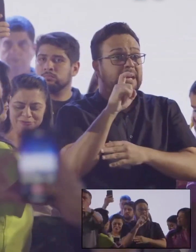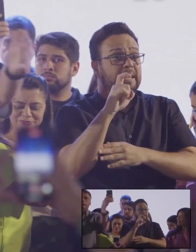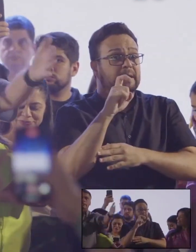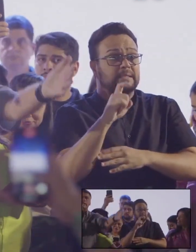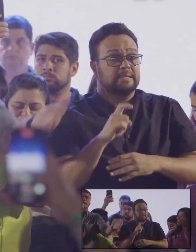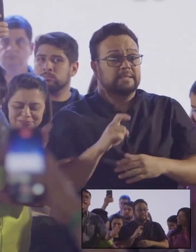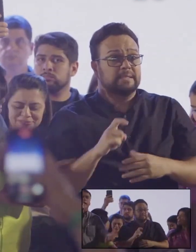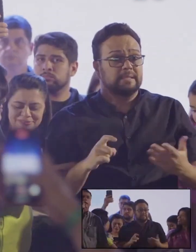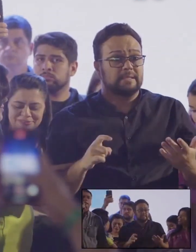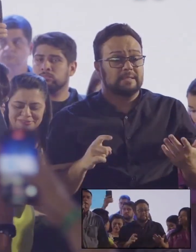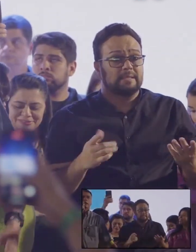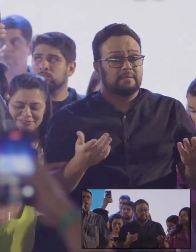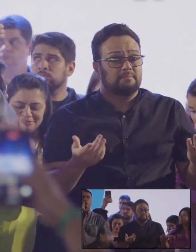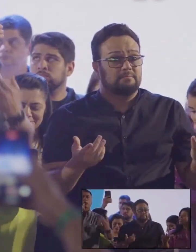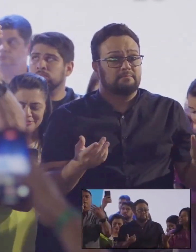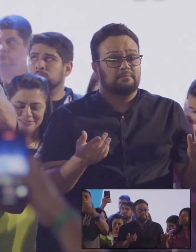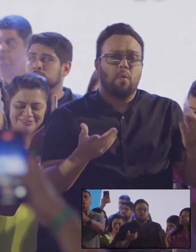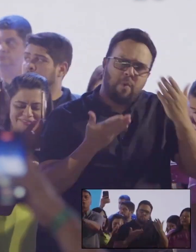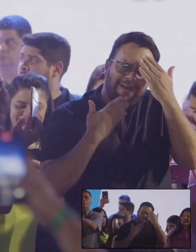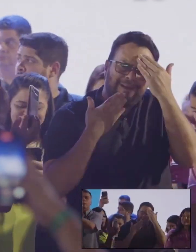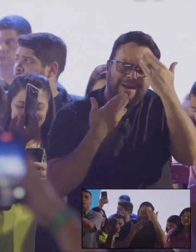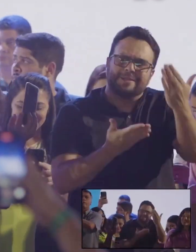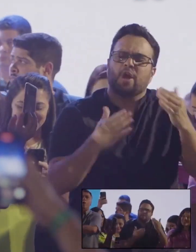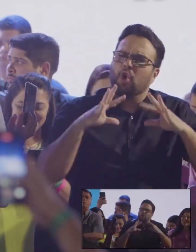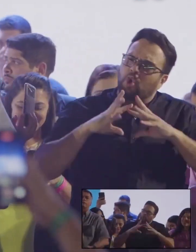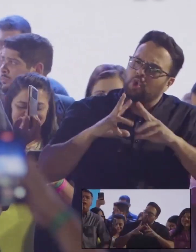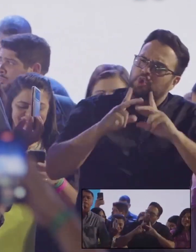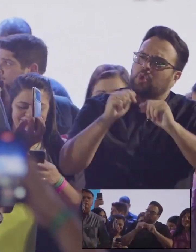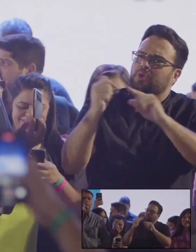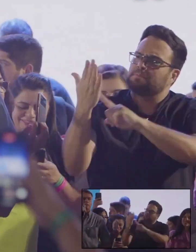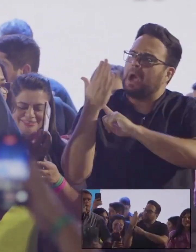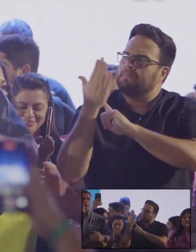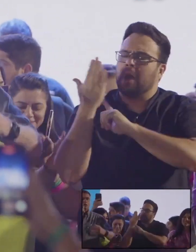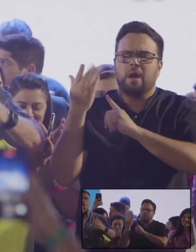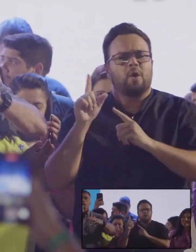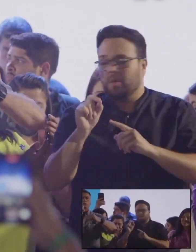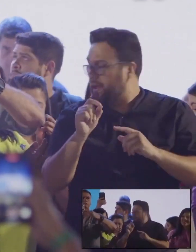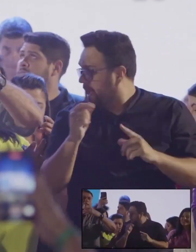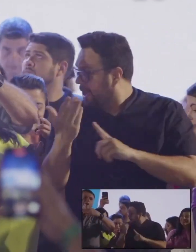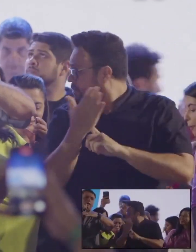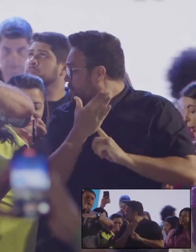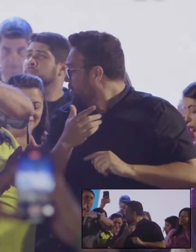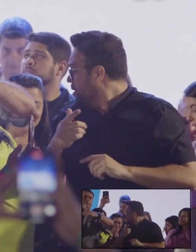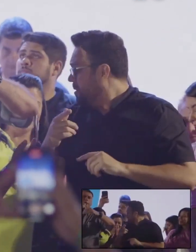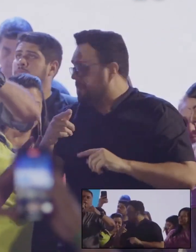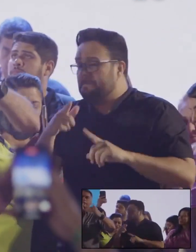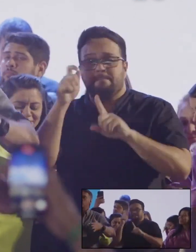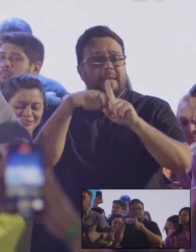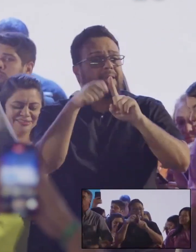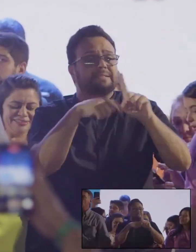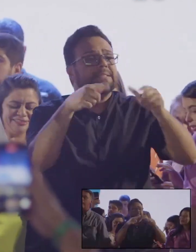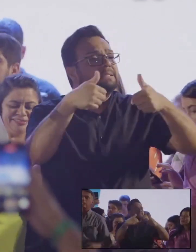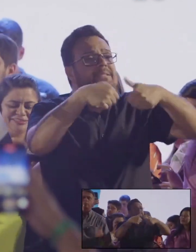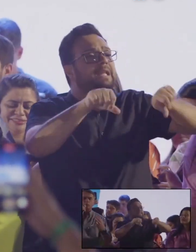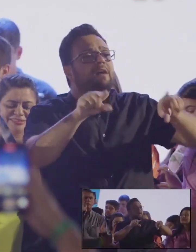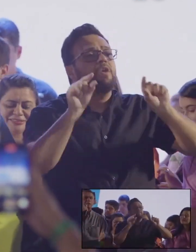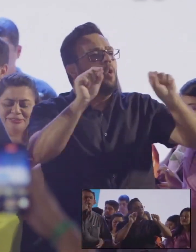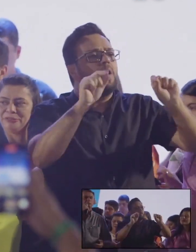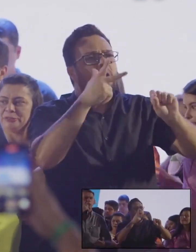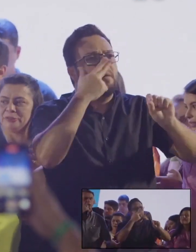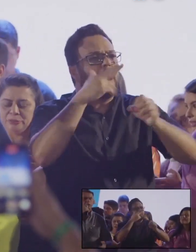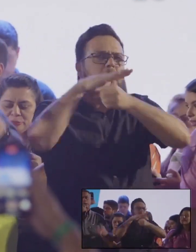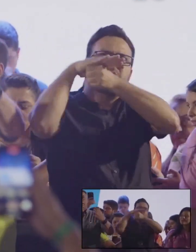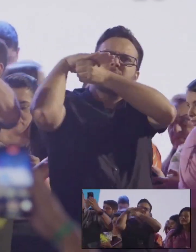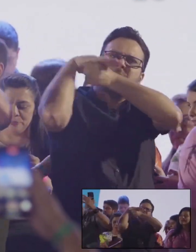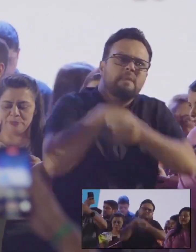Agradeço a todas aquelas que colaboraram comigo há poucos meses, quando eu estava sendo sufocado por questão